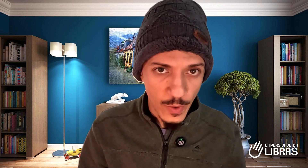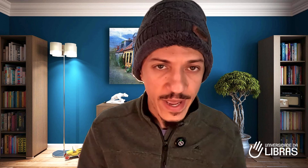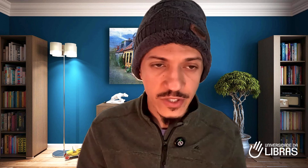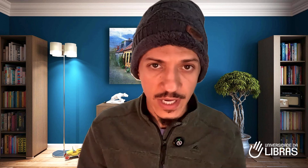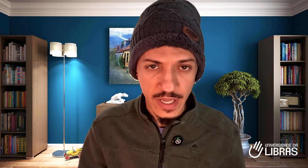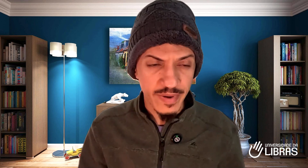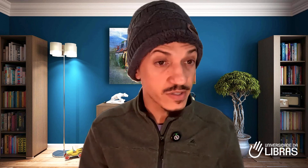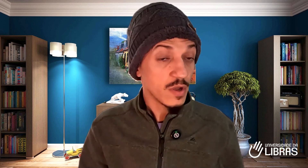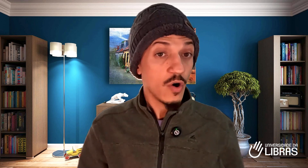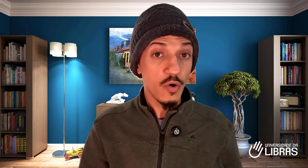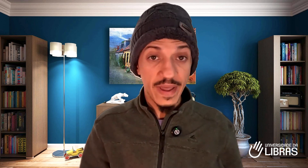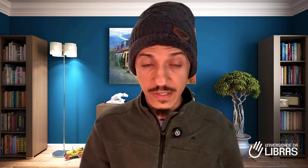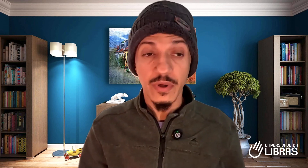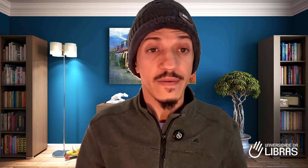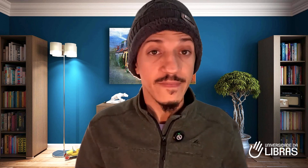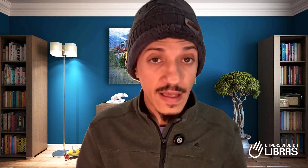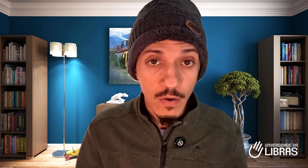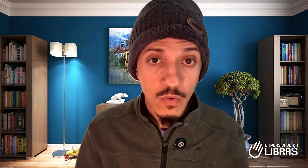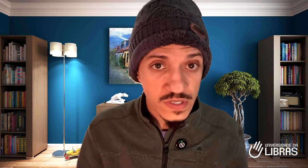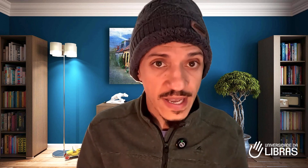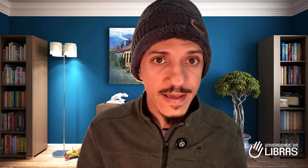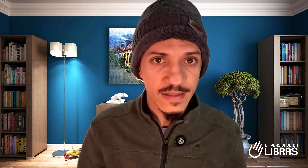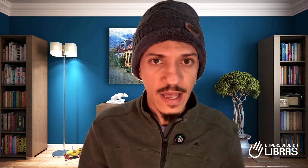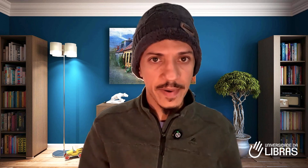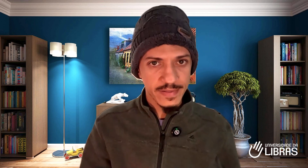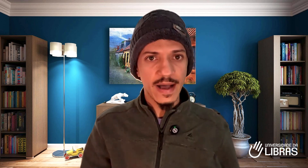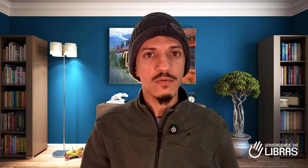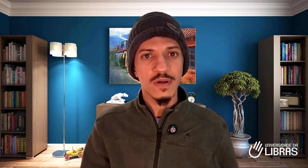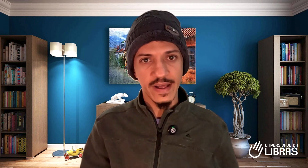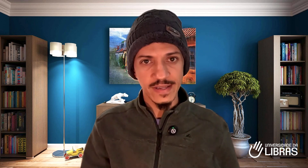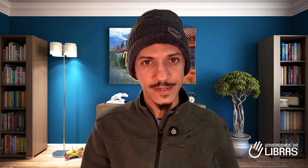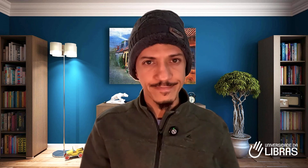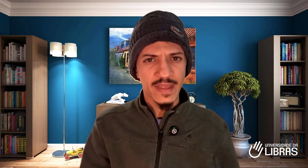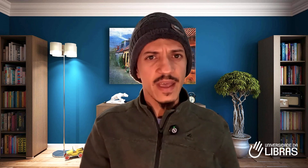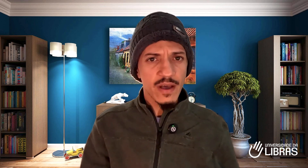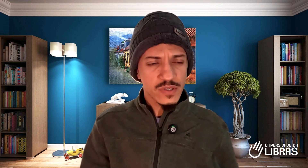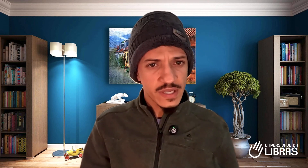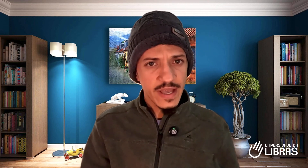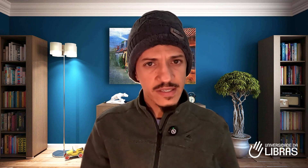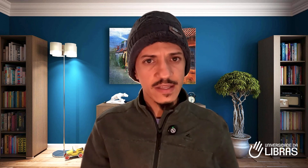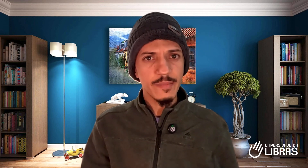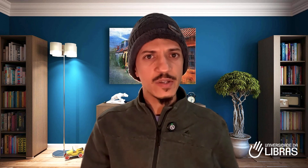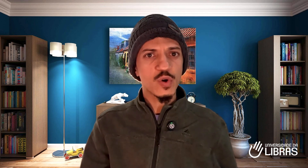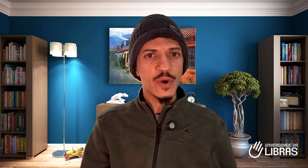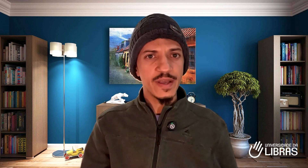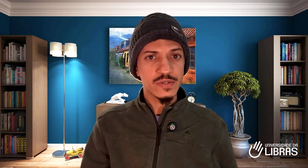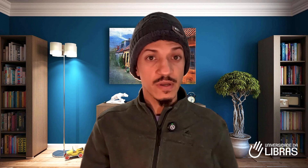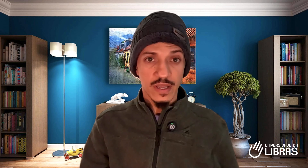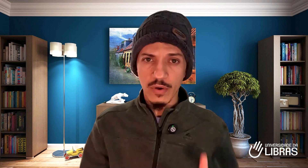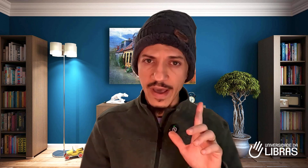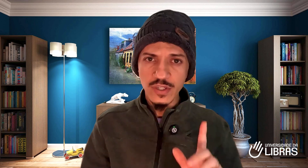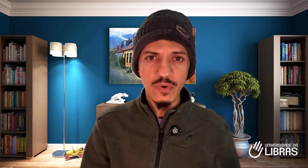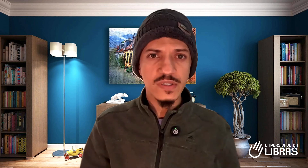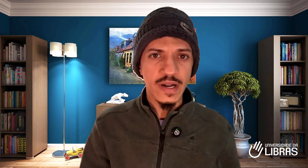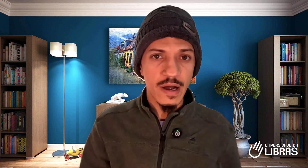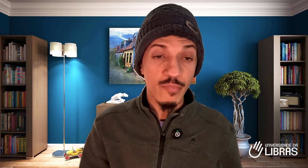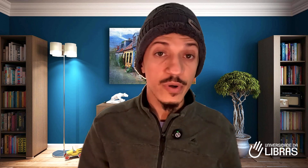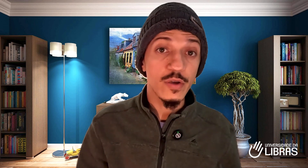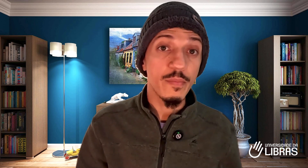em Libras ou mesmo não consegue interpretar com clareza. Eu sei exatamente como é isso e eu quero te mostrar porque que o método